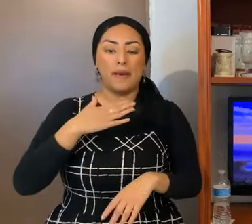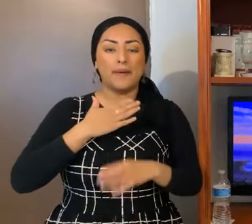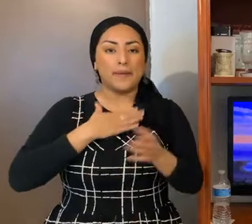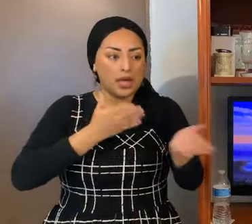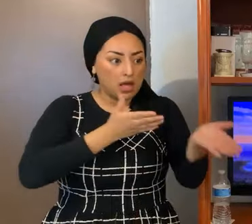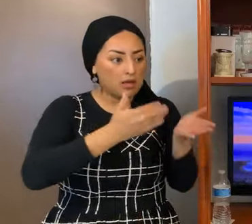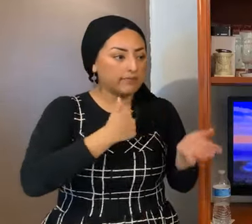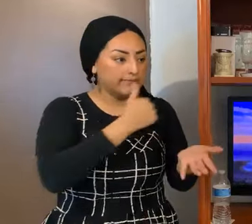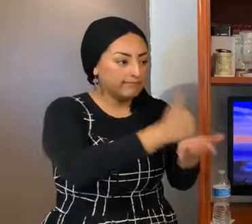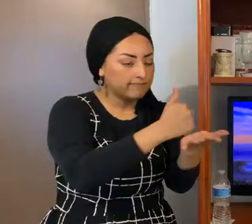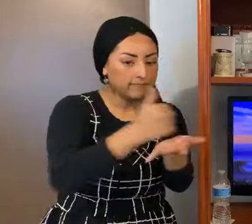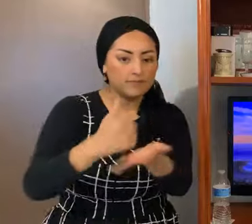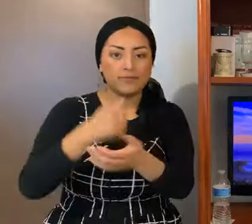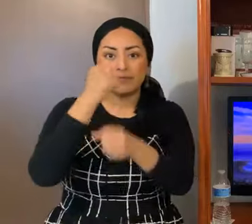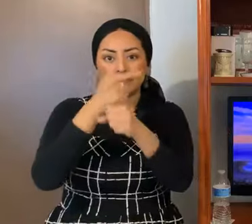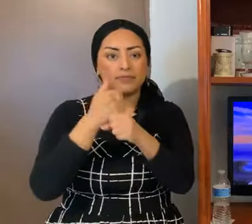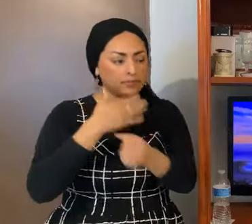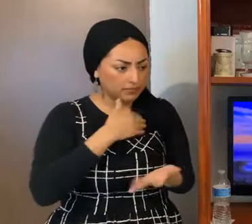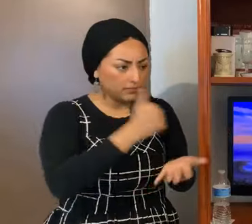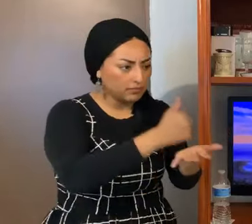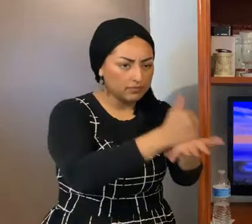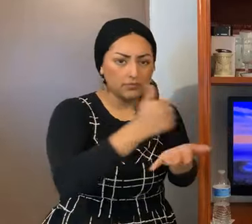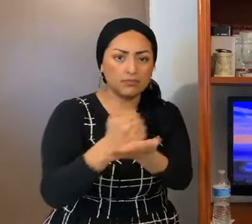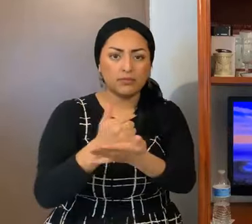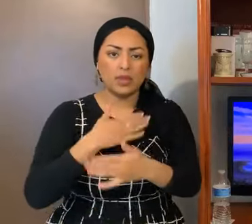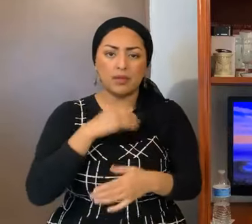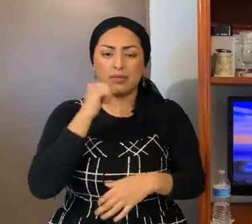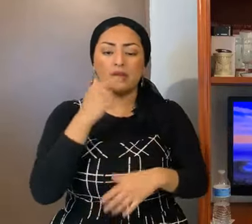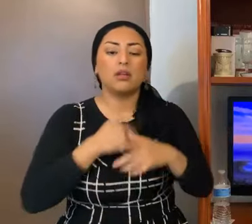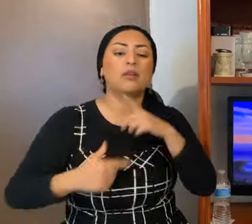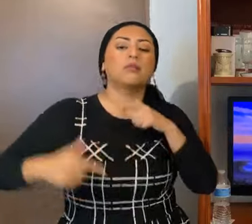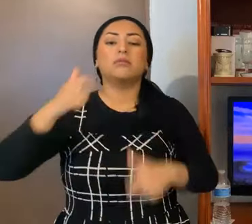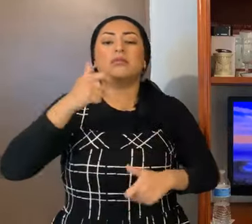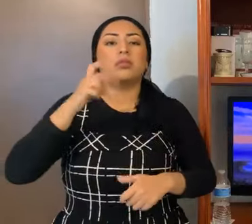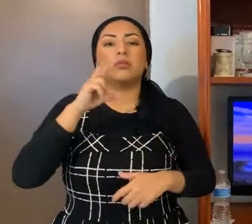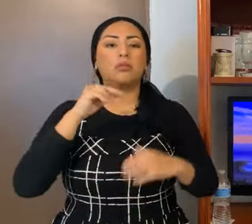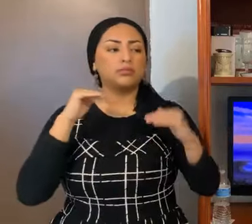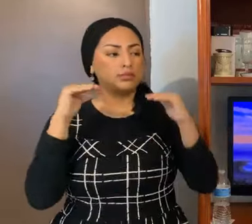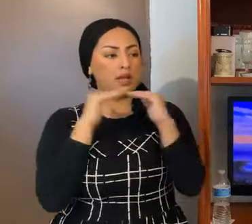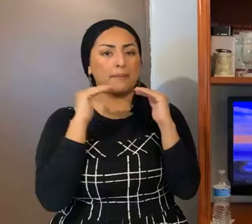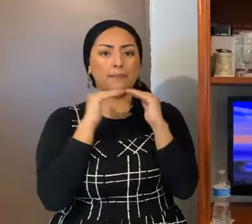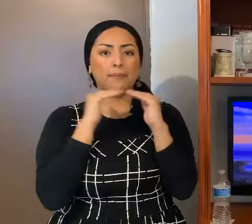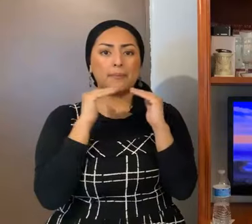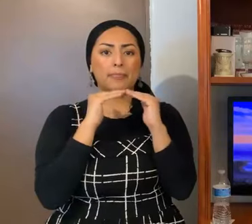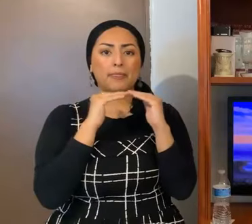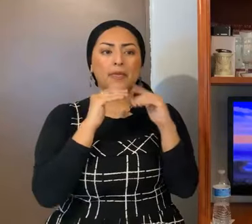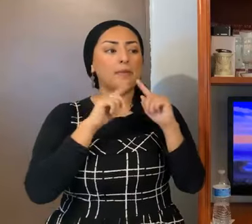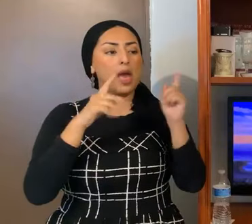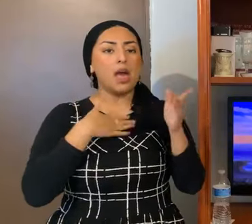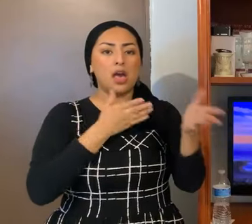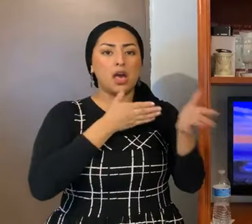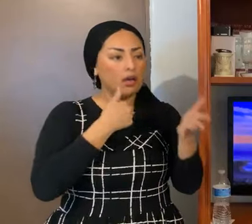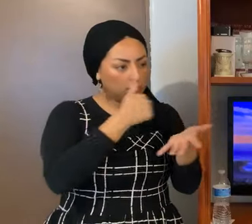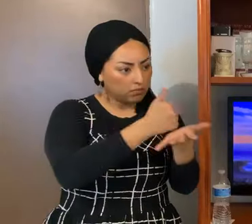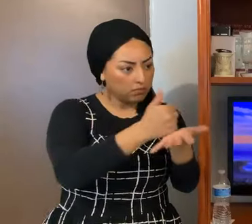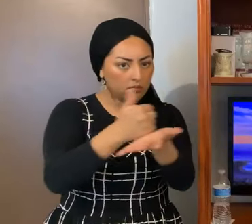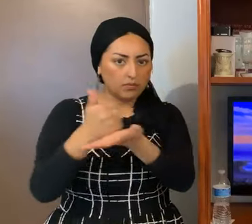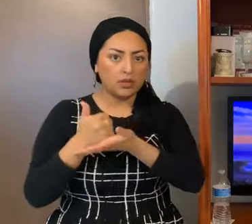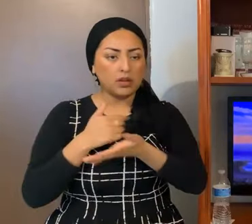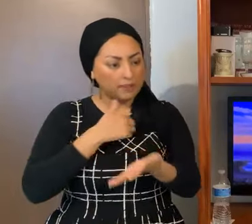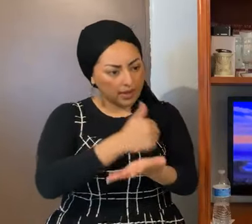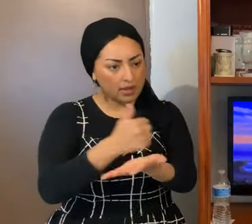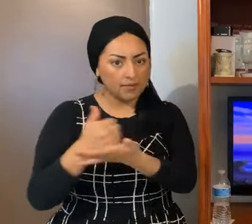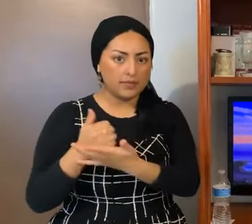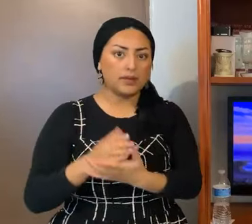los demás. Sirve a los demás. ¿Sí? No es más. Es igual, pero sirve a los demás. Está